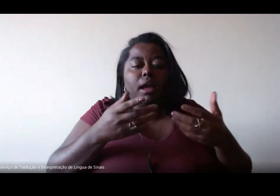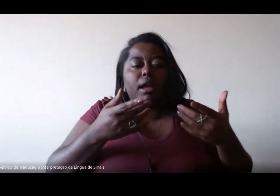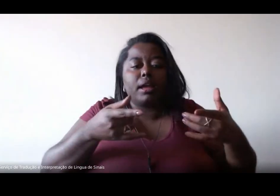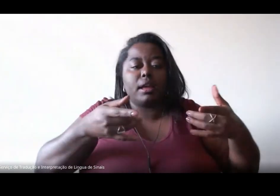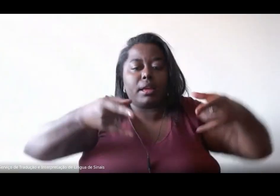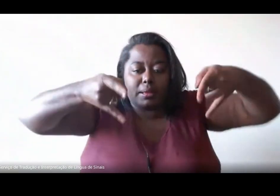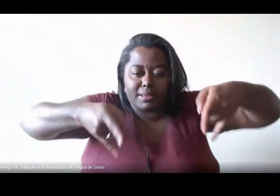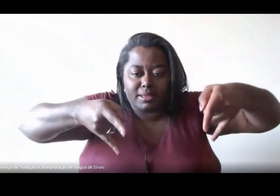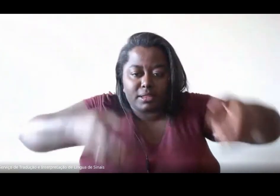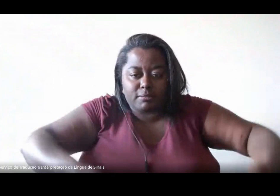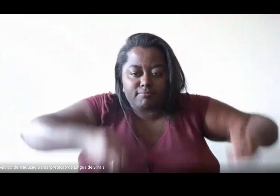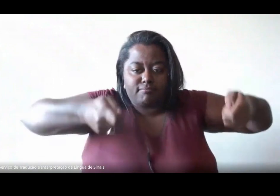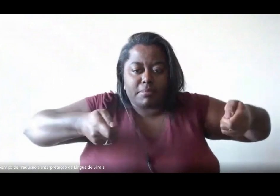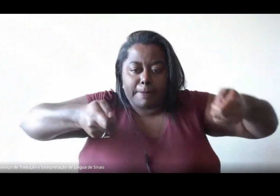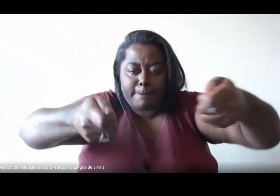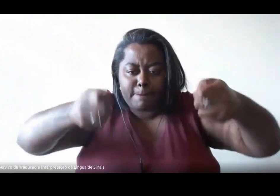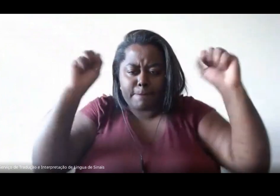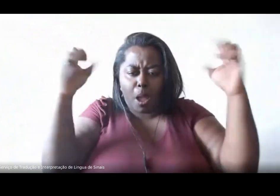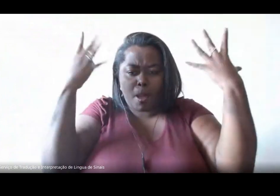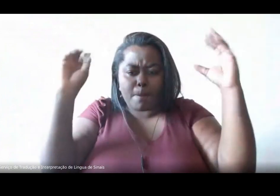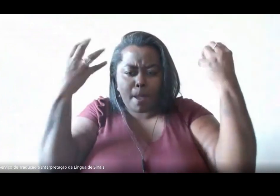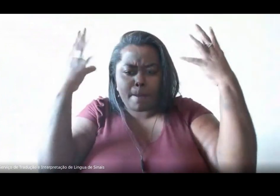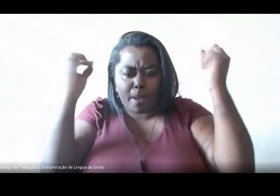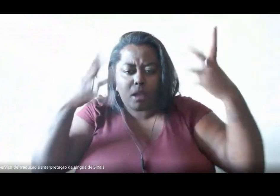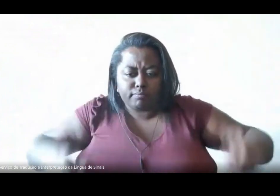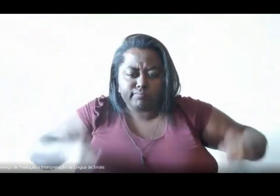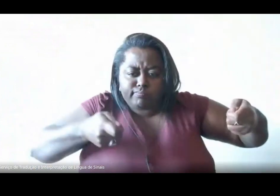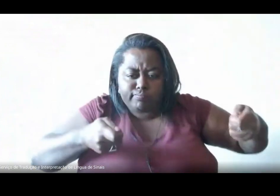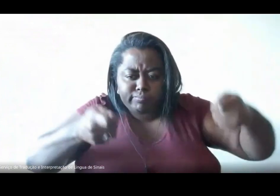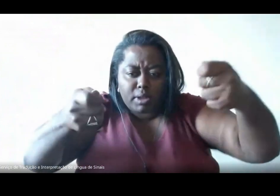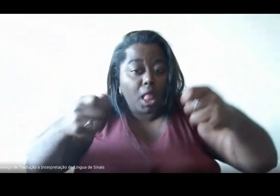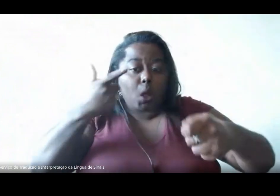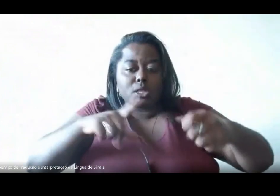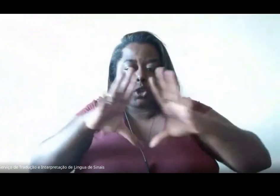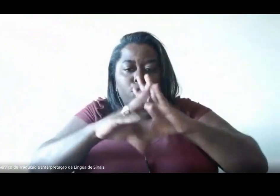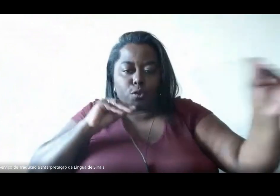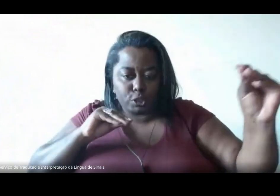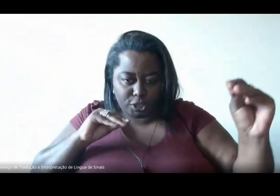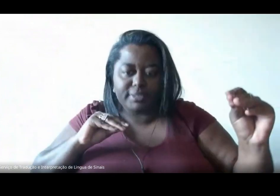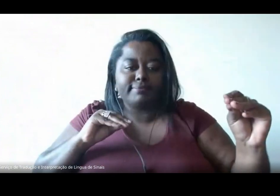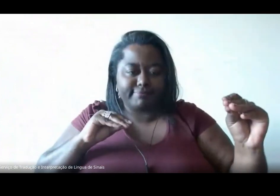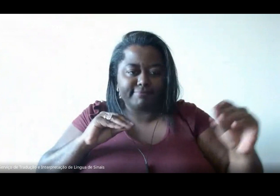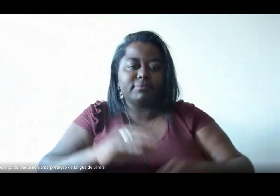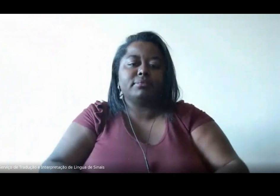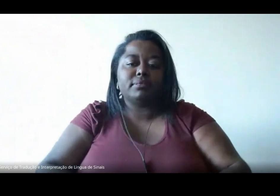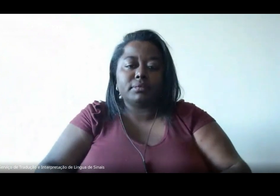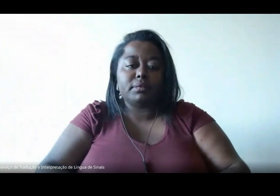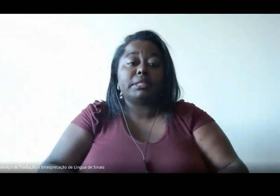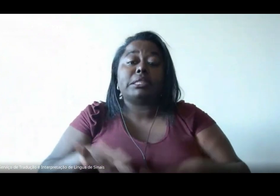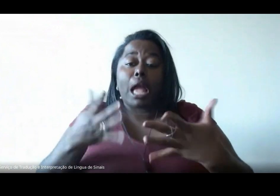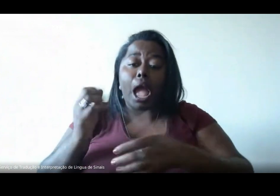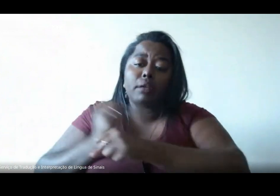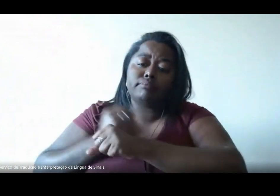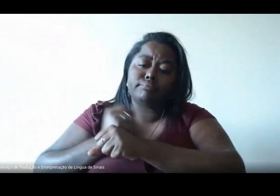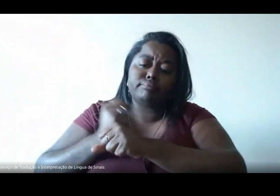e a maca entrou num ambulância e assim ele escapou. Ele teve uma vida muito movimentada mesmo.